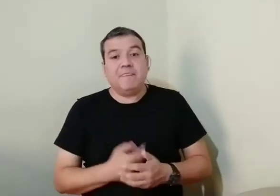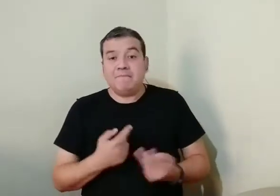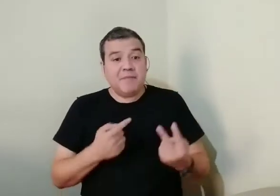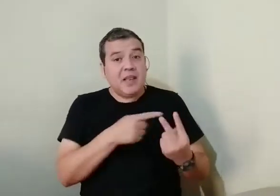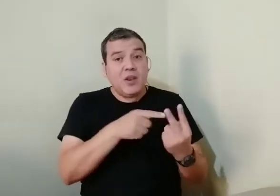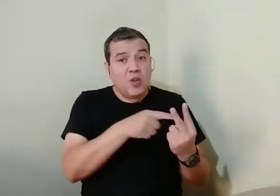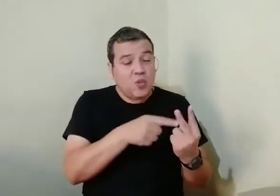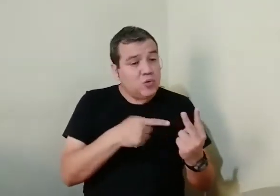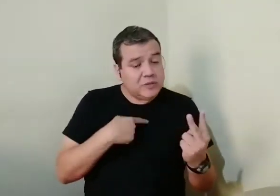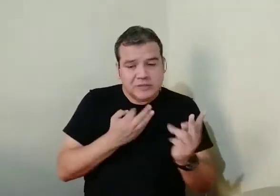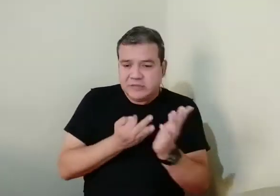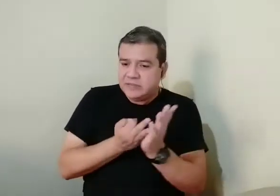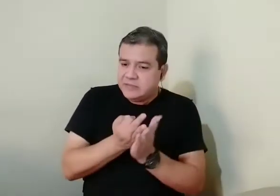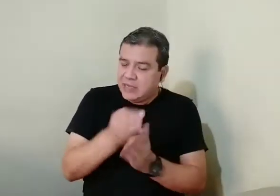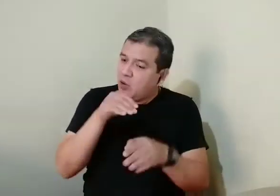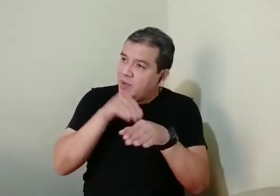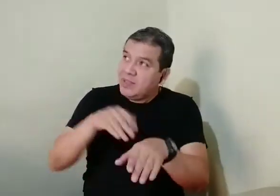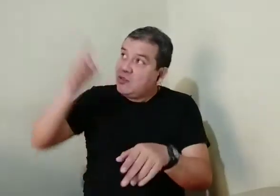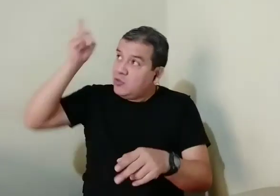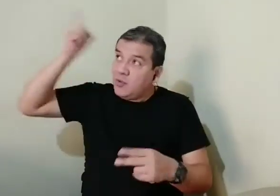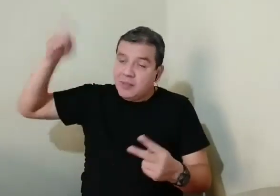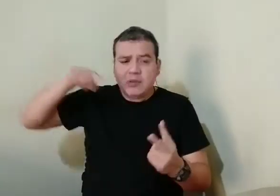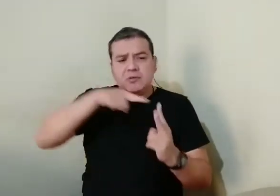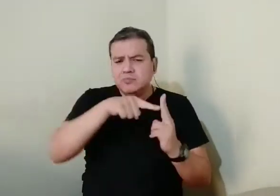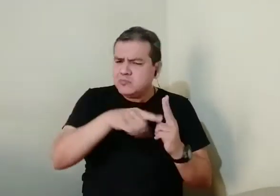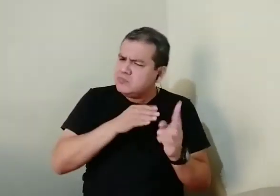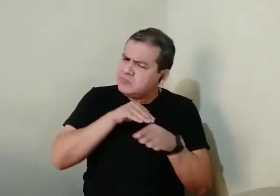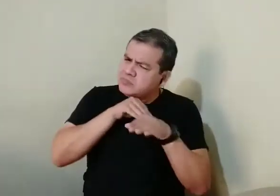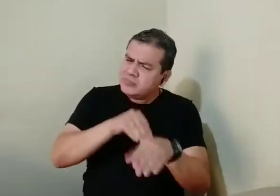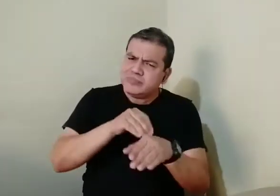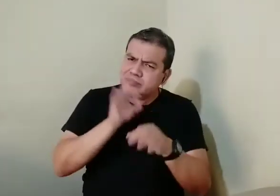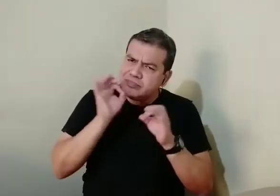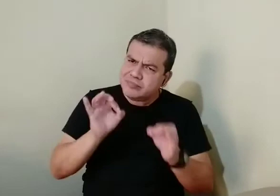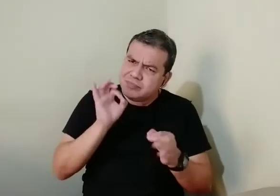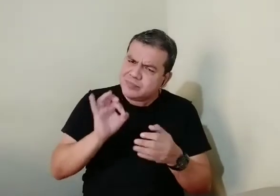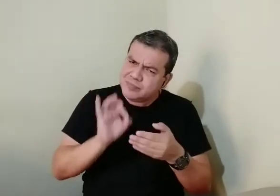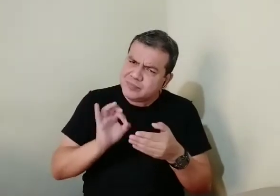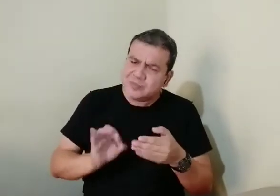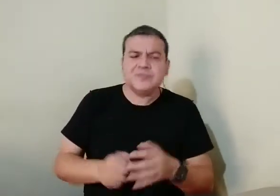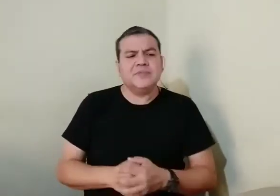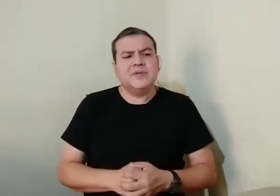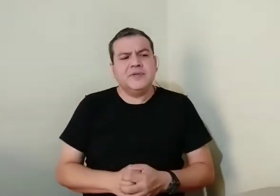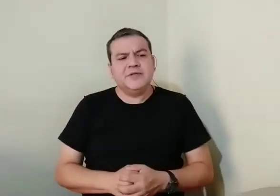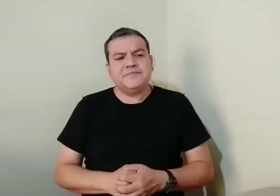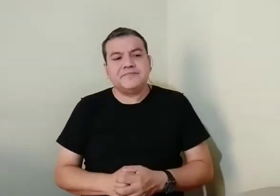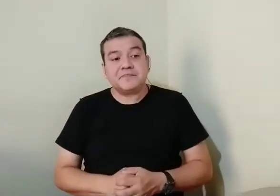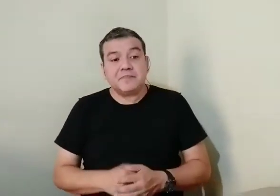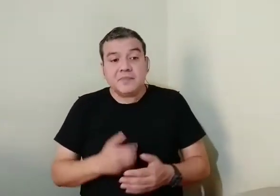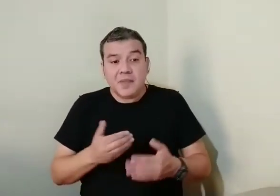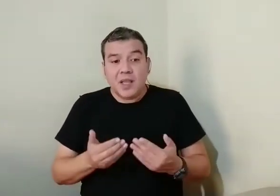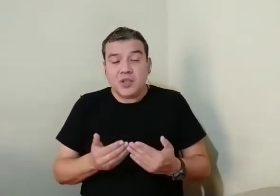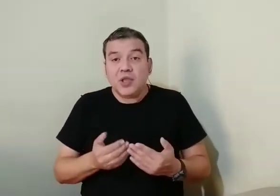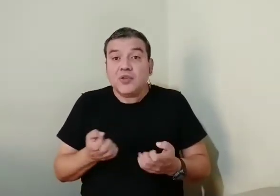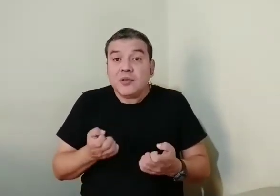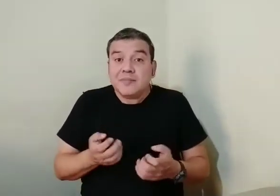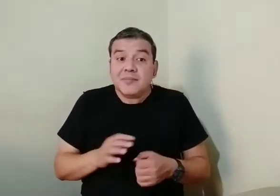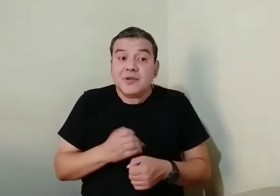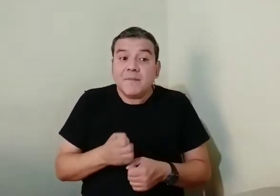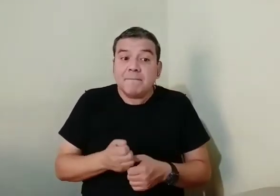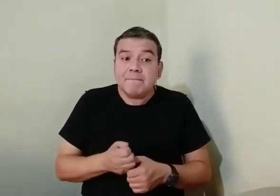El niño Jesús no recibió instrucción en las escuelas de las sinagogas. Su madre fue su